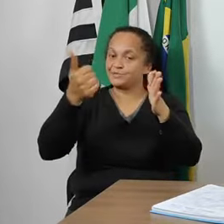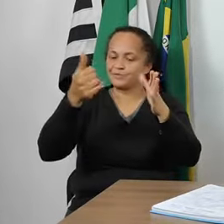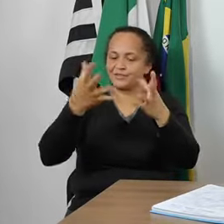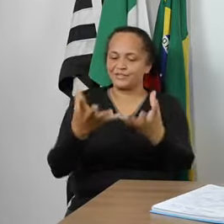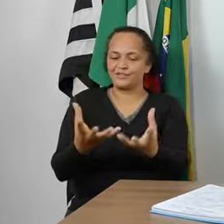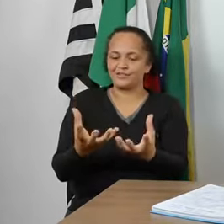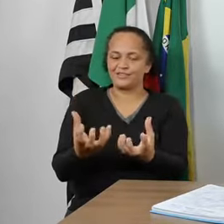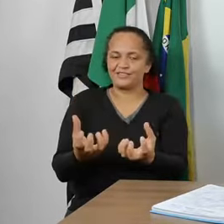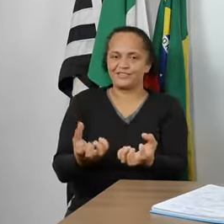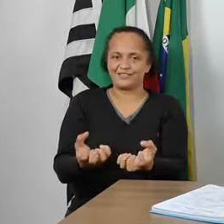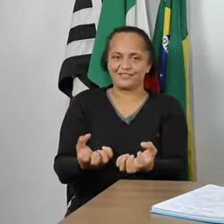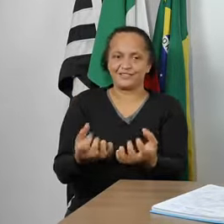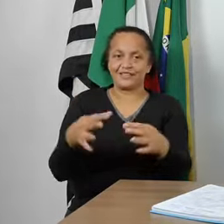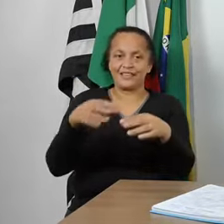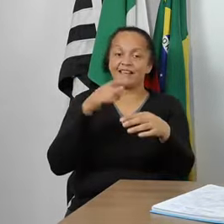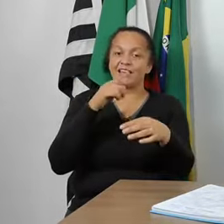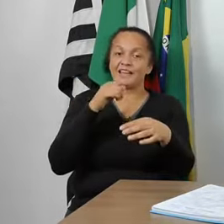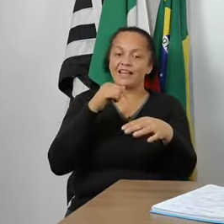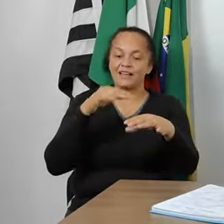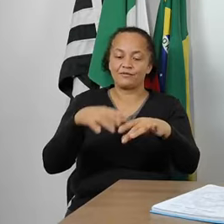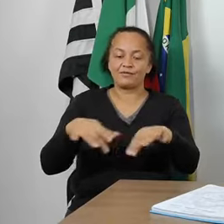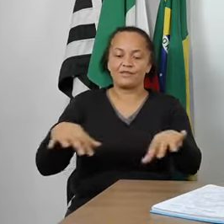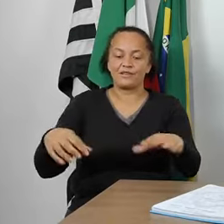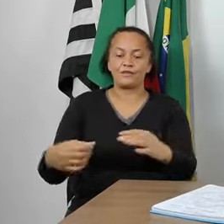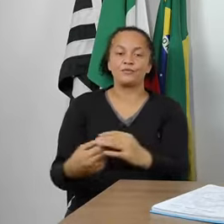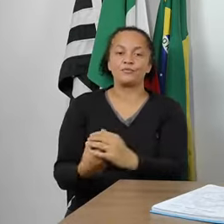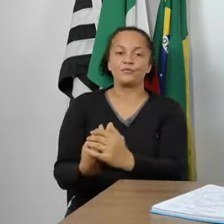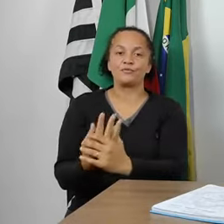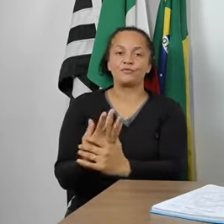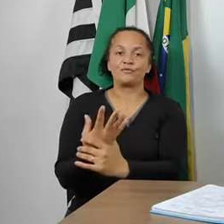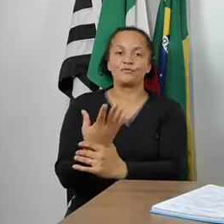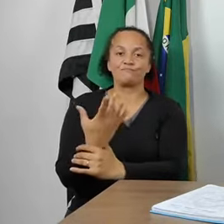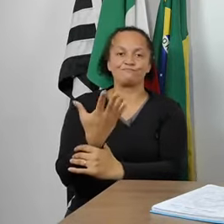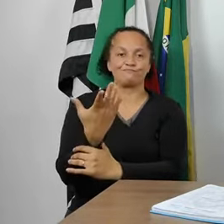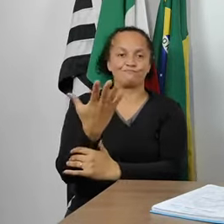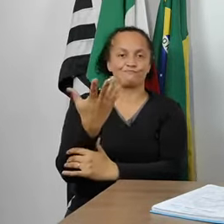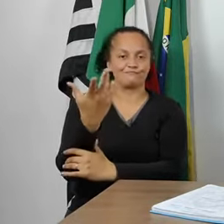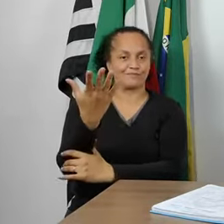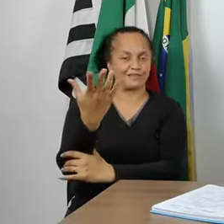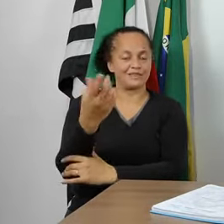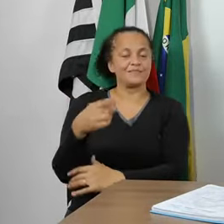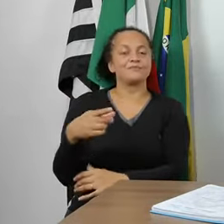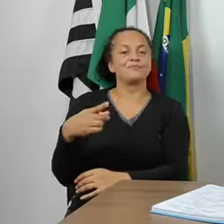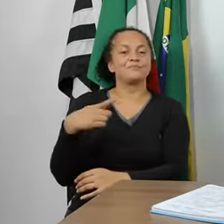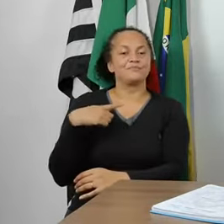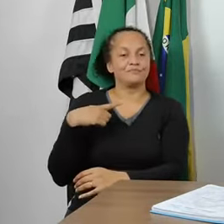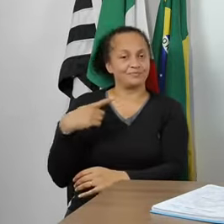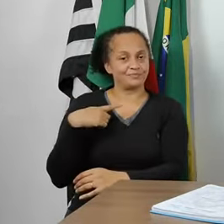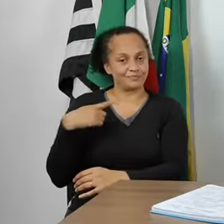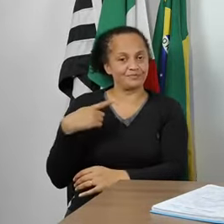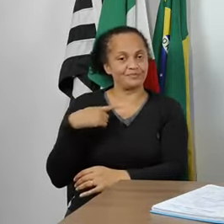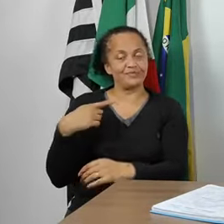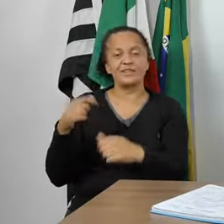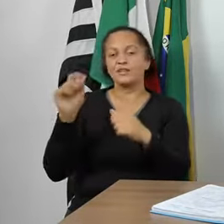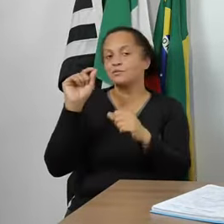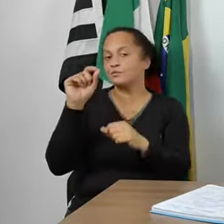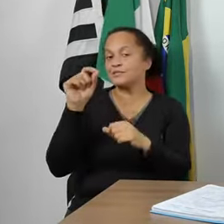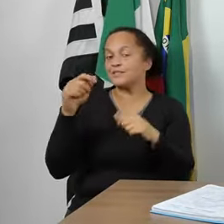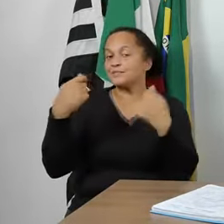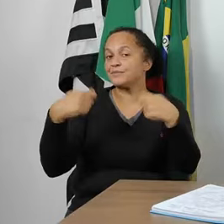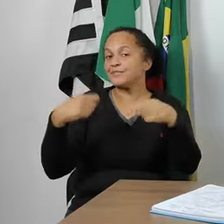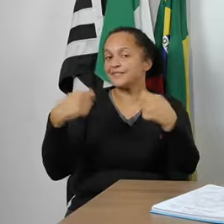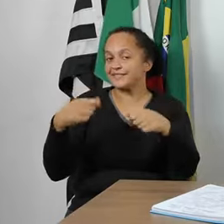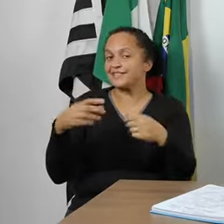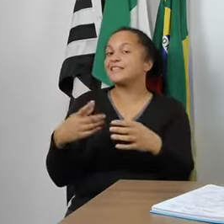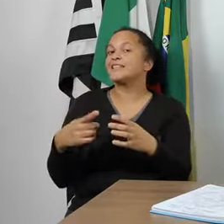fazê-la brotar e florescer, para ela produzir semente para o semeador e